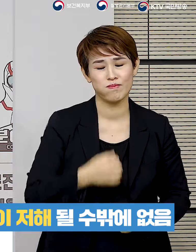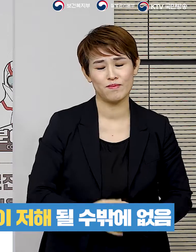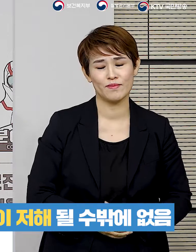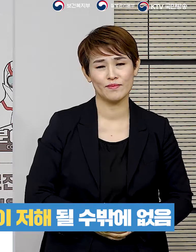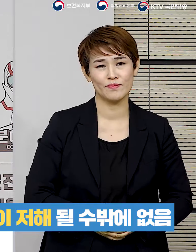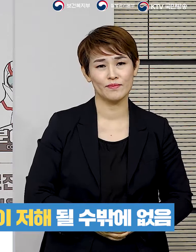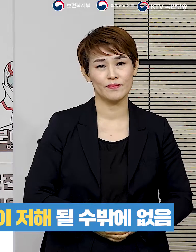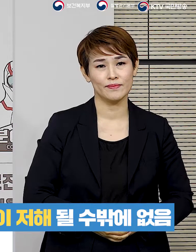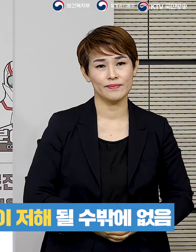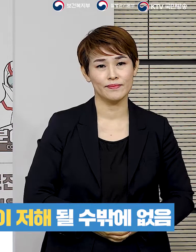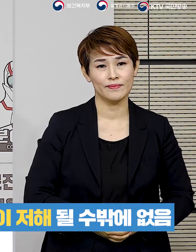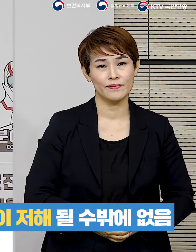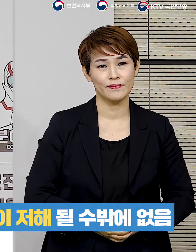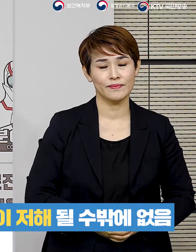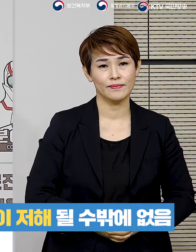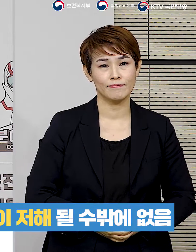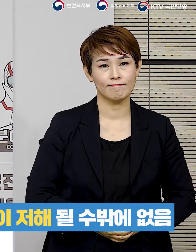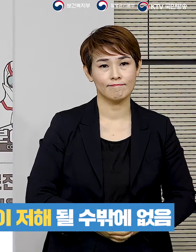것이 사실입니다.